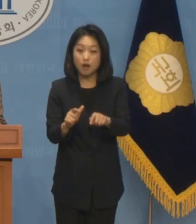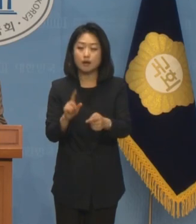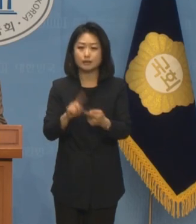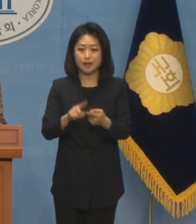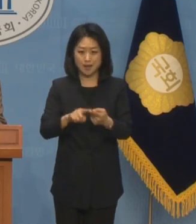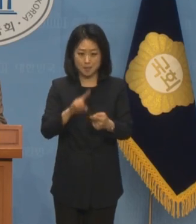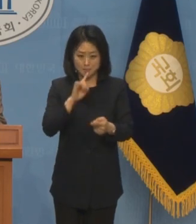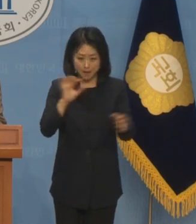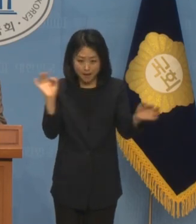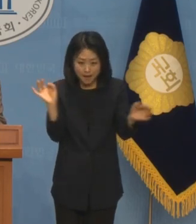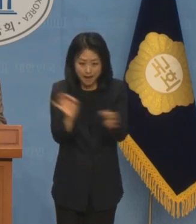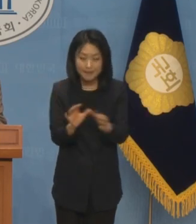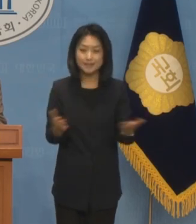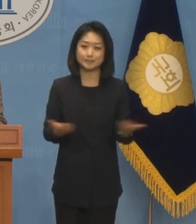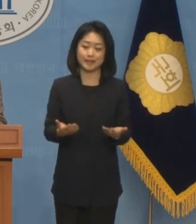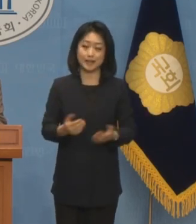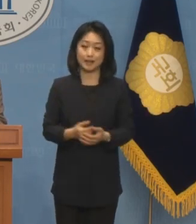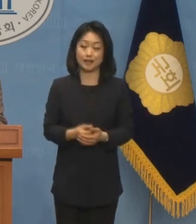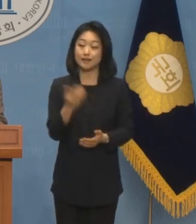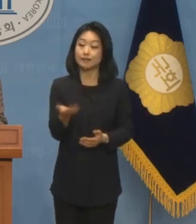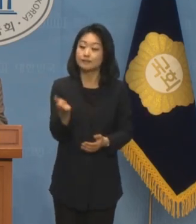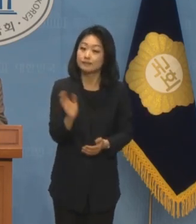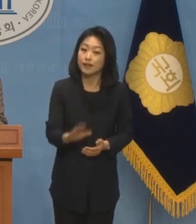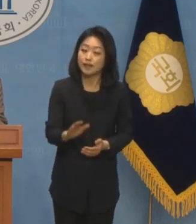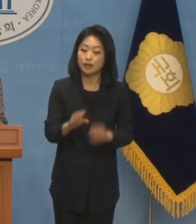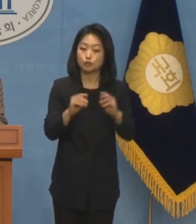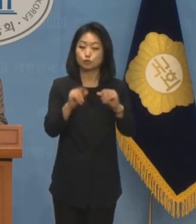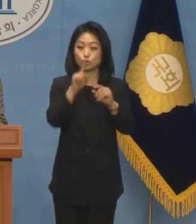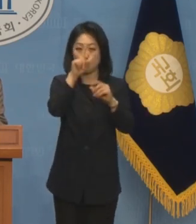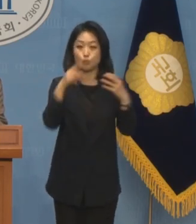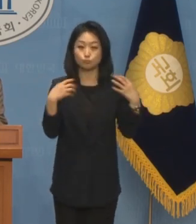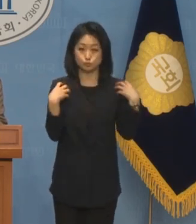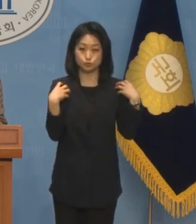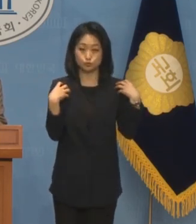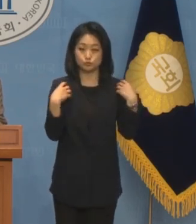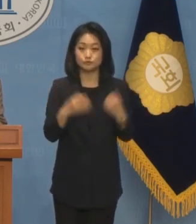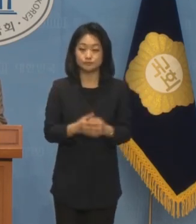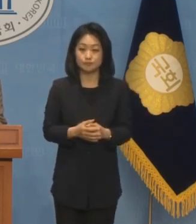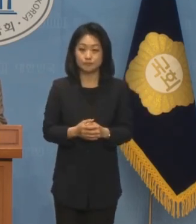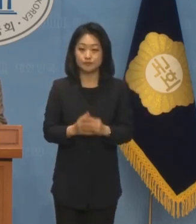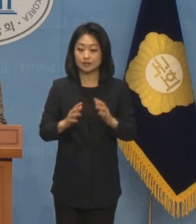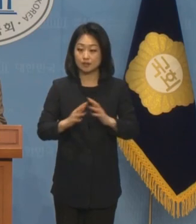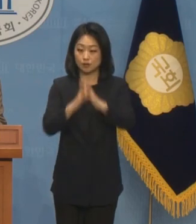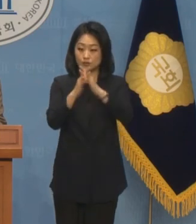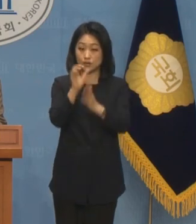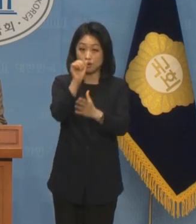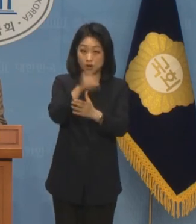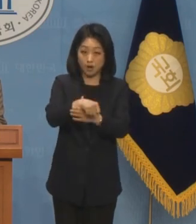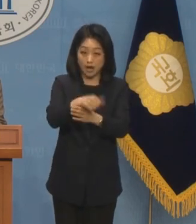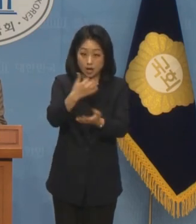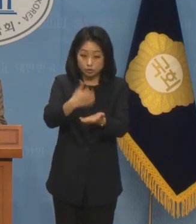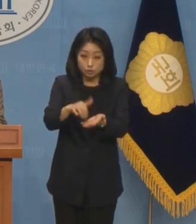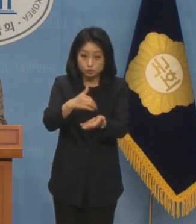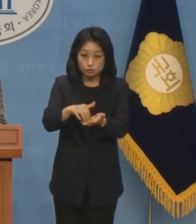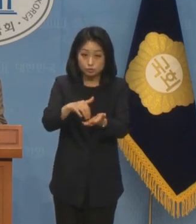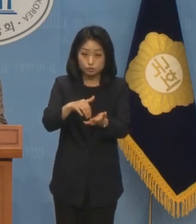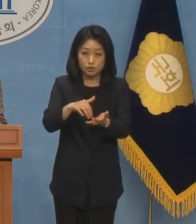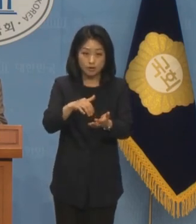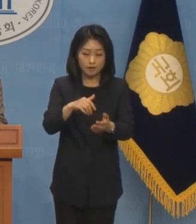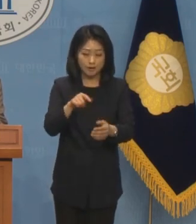없는 일입니다 그런데 국토부는 중공 통계가 이렇게 차이나는데 몰랐다는